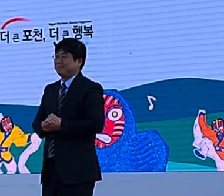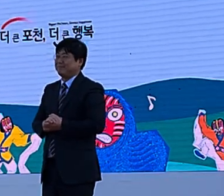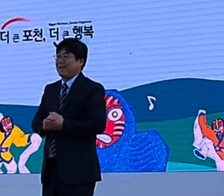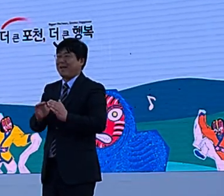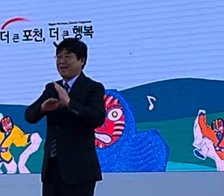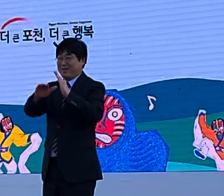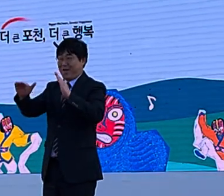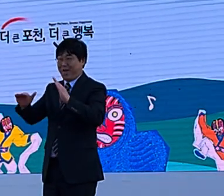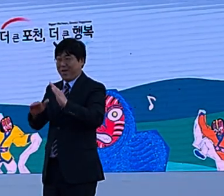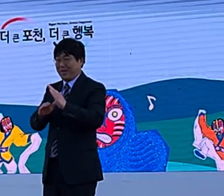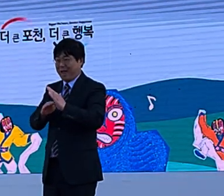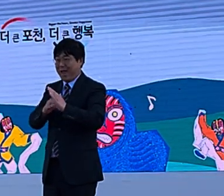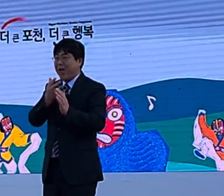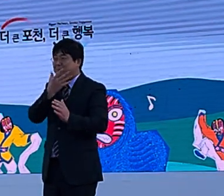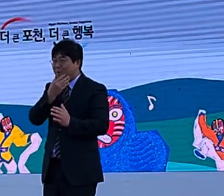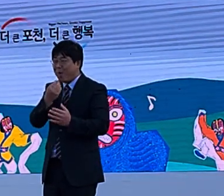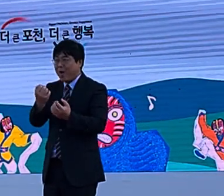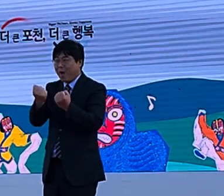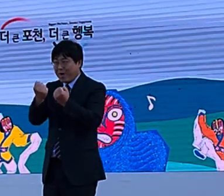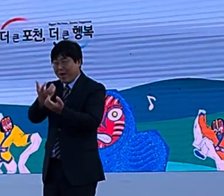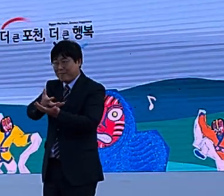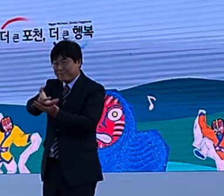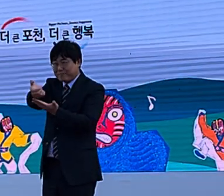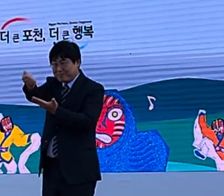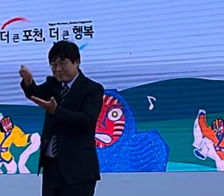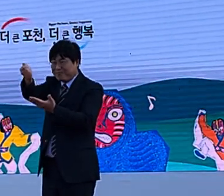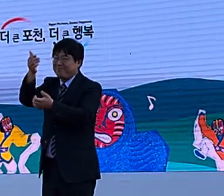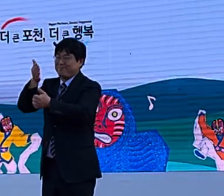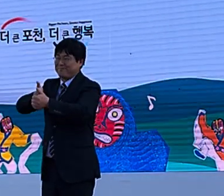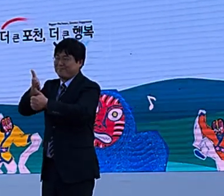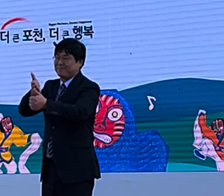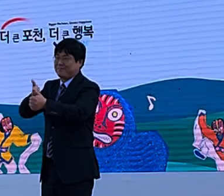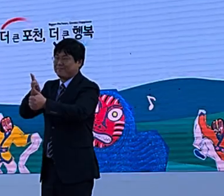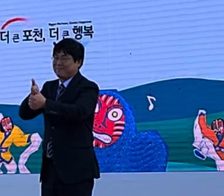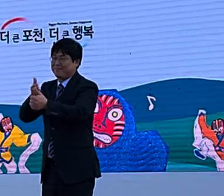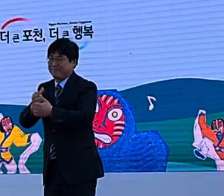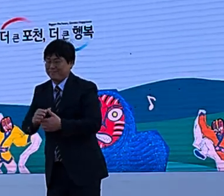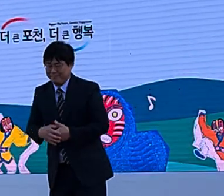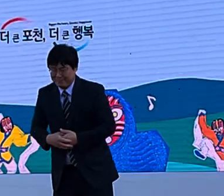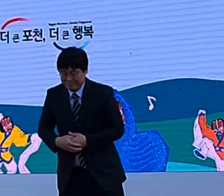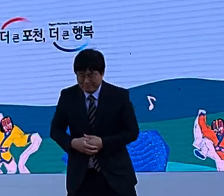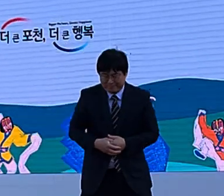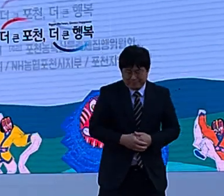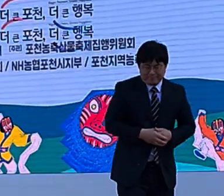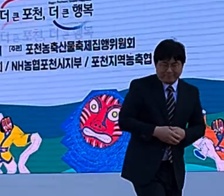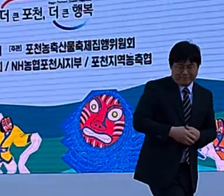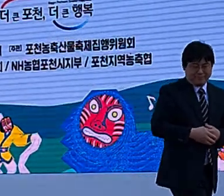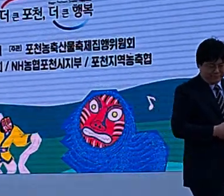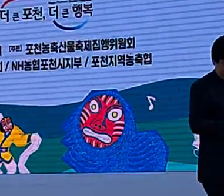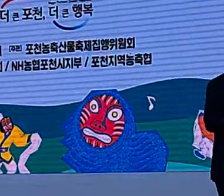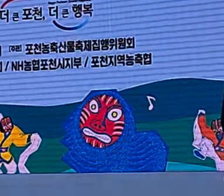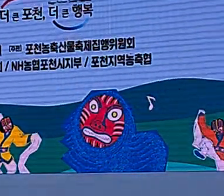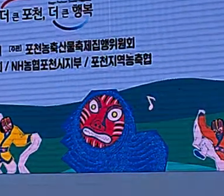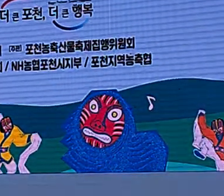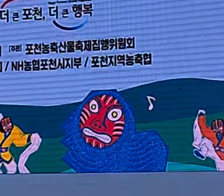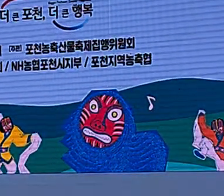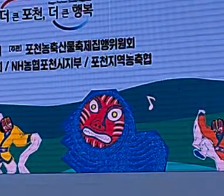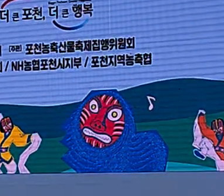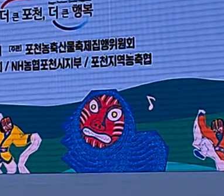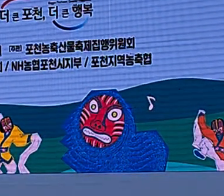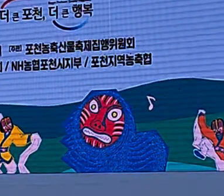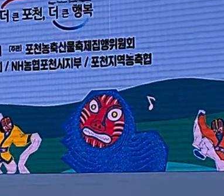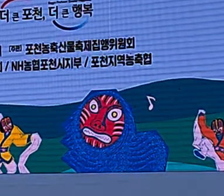가정에 행복과 건강이 함께 하시길 늘 기원하겠습니다 감사합니다 네